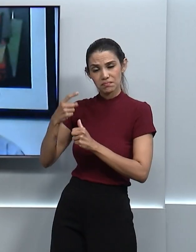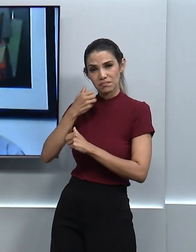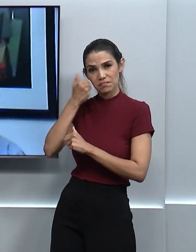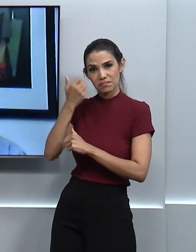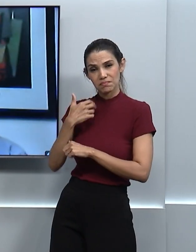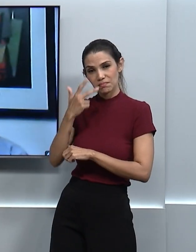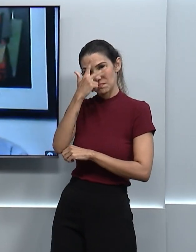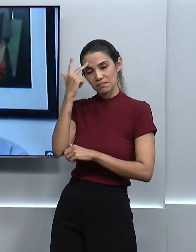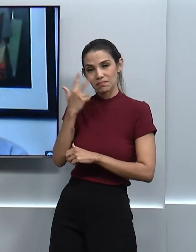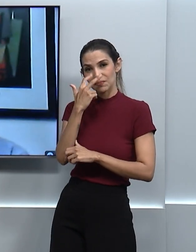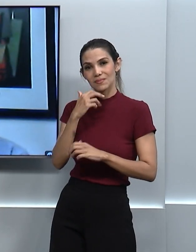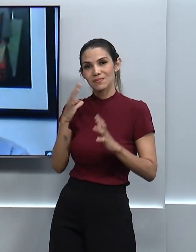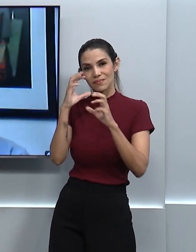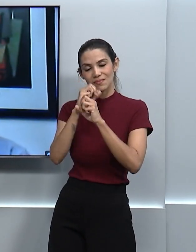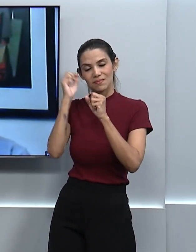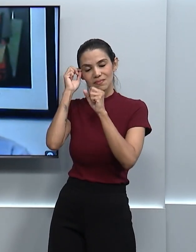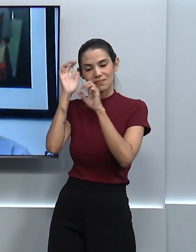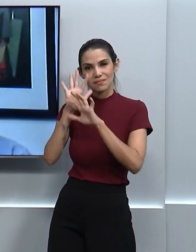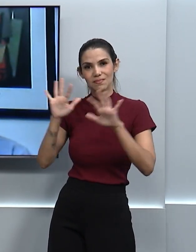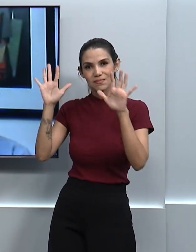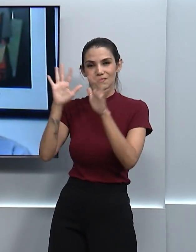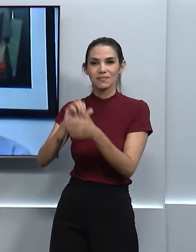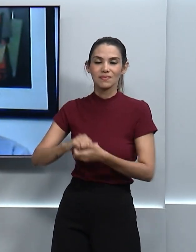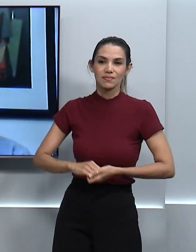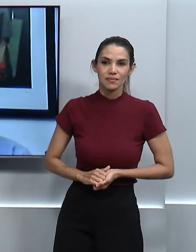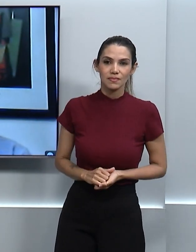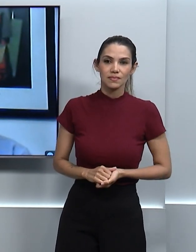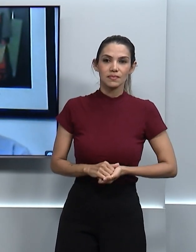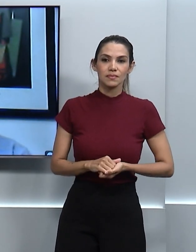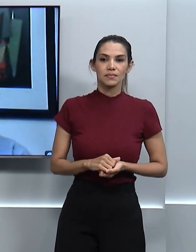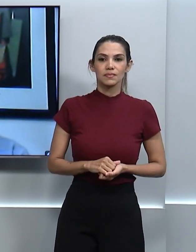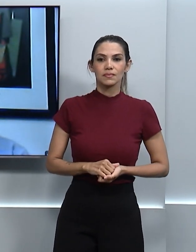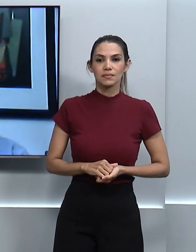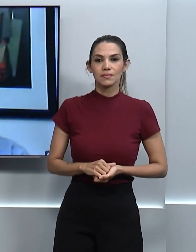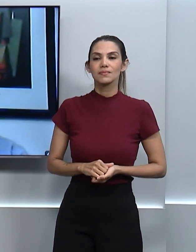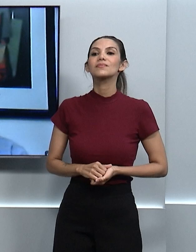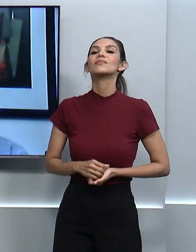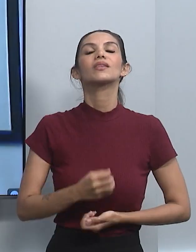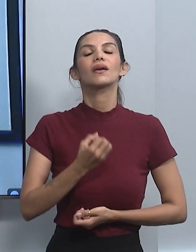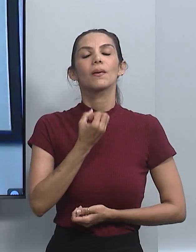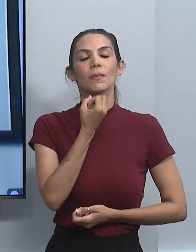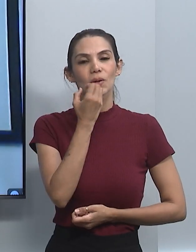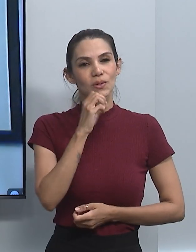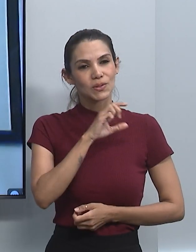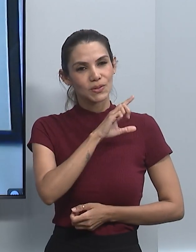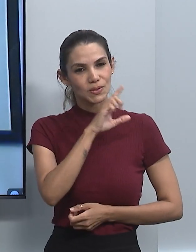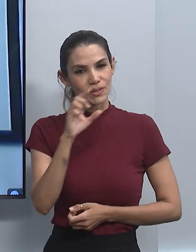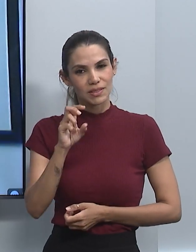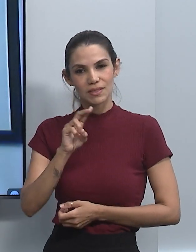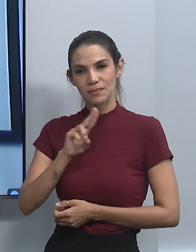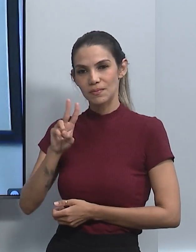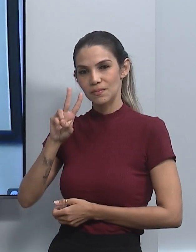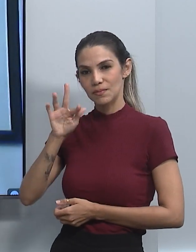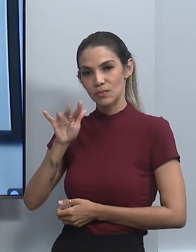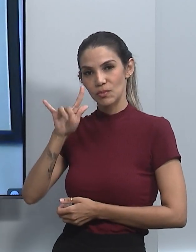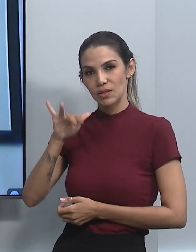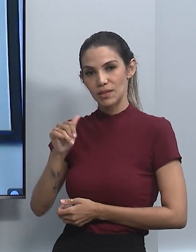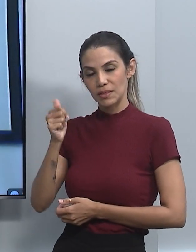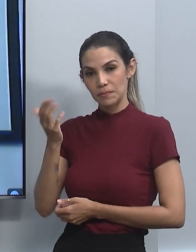se descreva fisicamente para o nosso público cego e de baixa visão. Bom dia, meu nome é